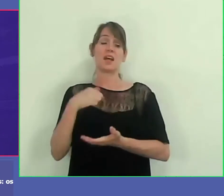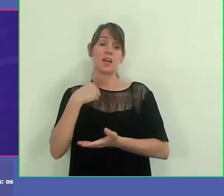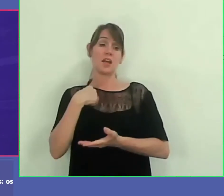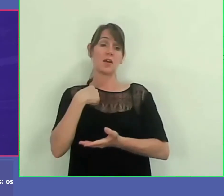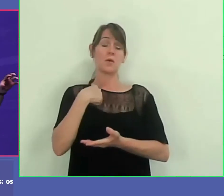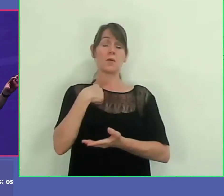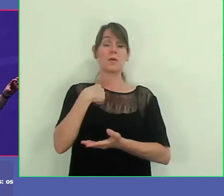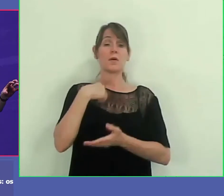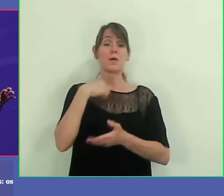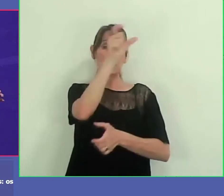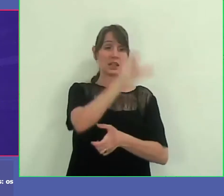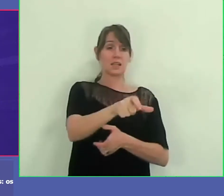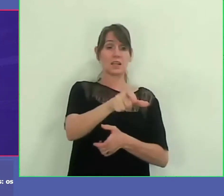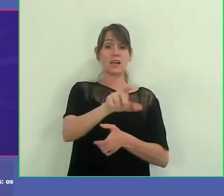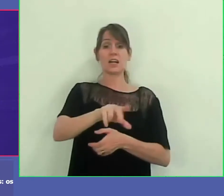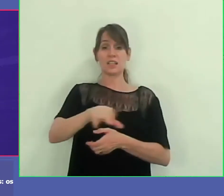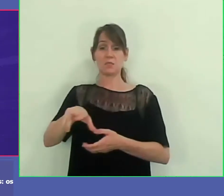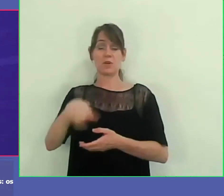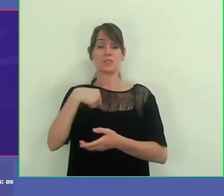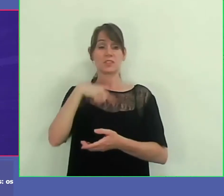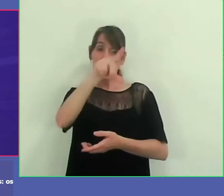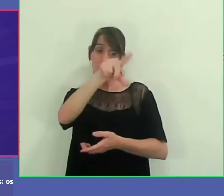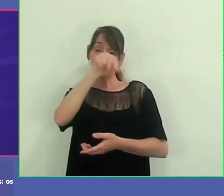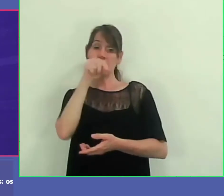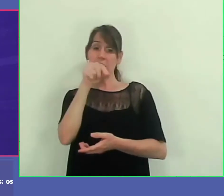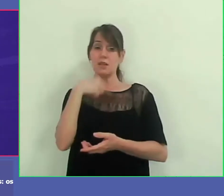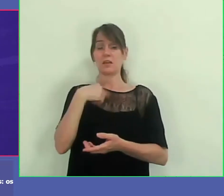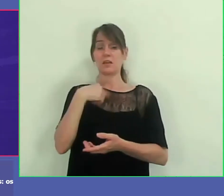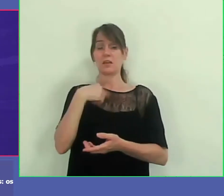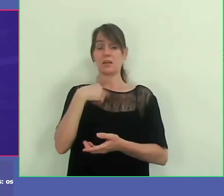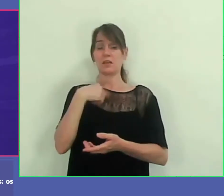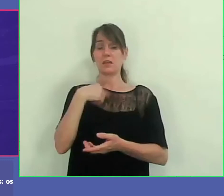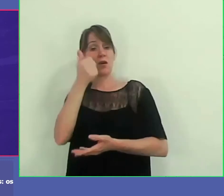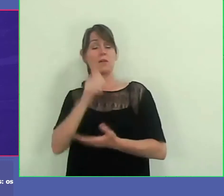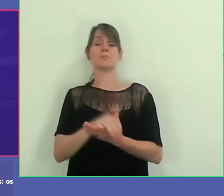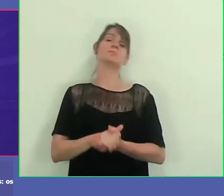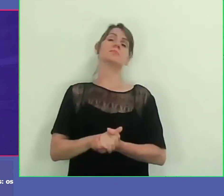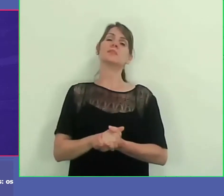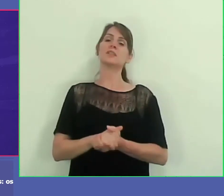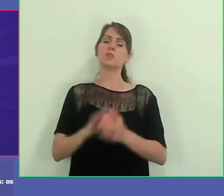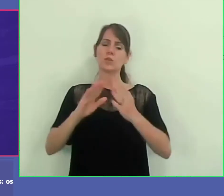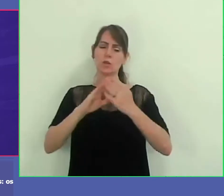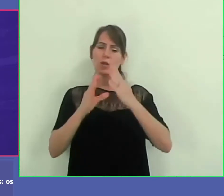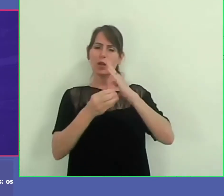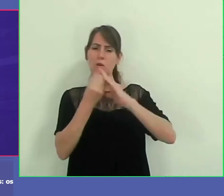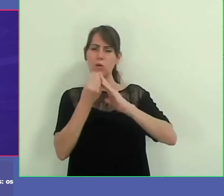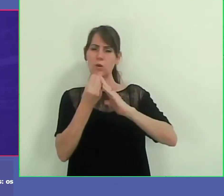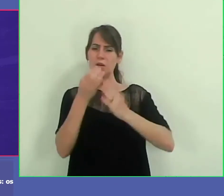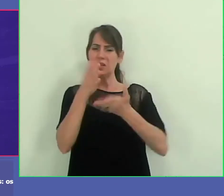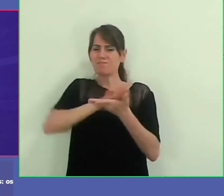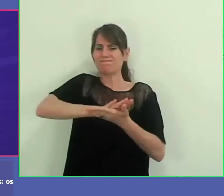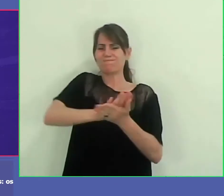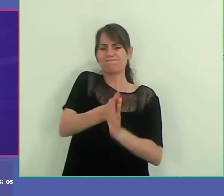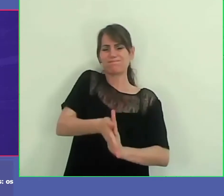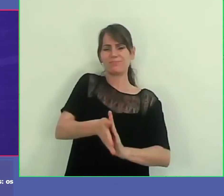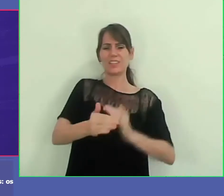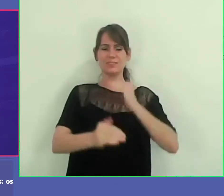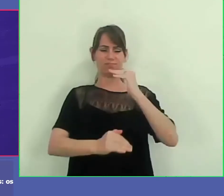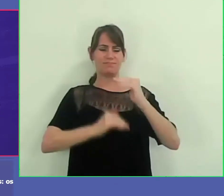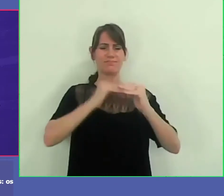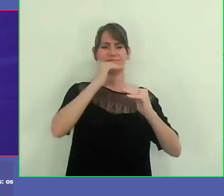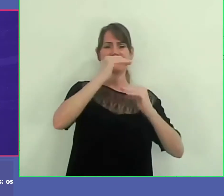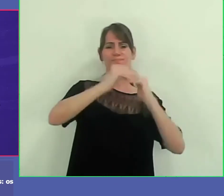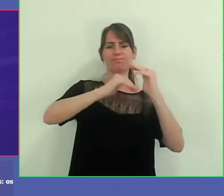nós pensamos do mesmo jeito. Irmãos, isso tudo destrói a edificação da igreja. E